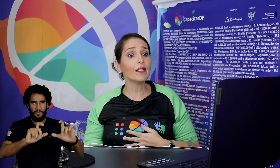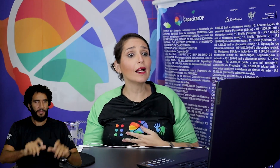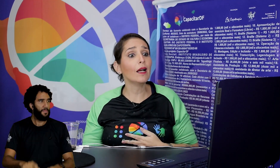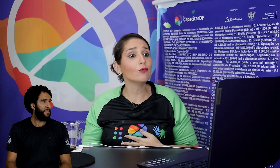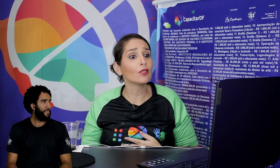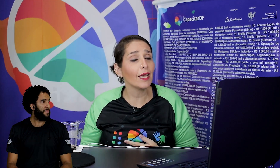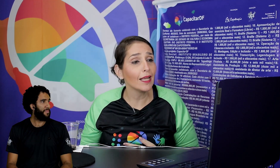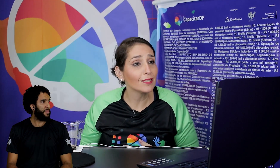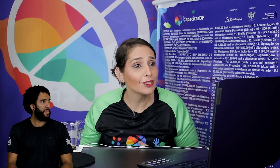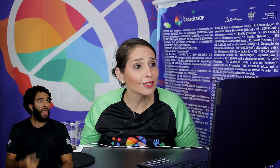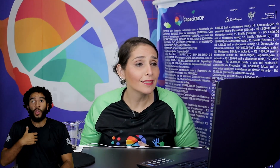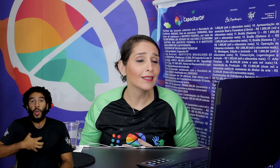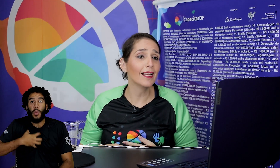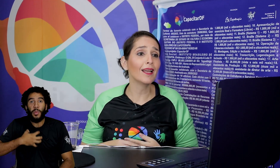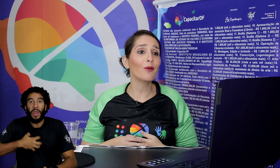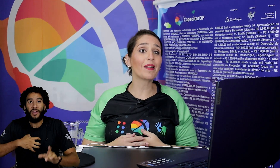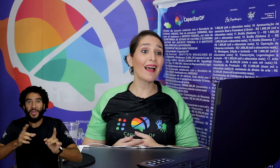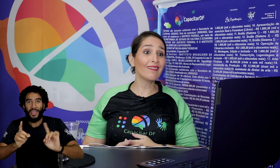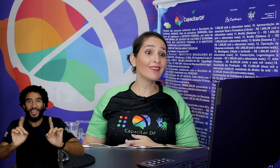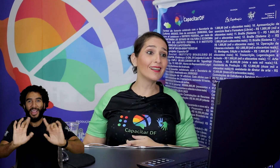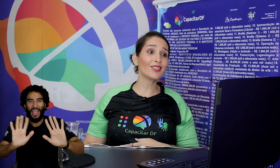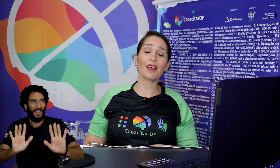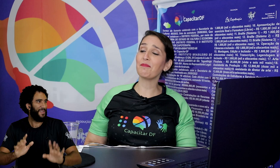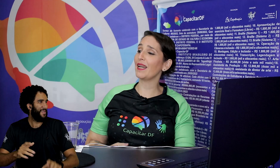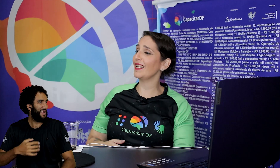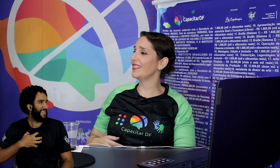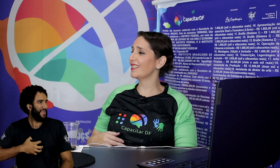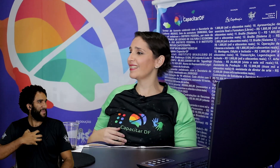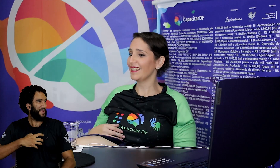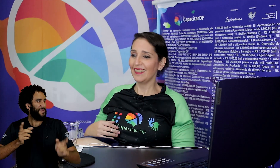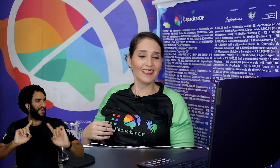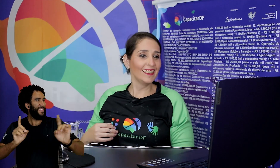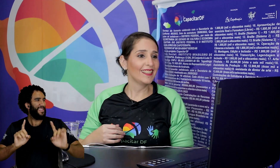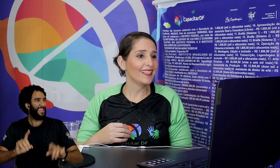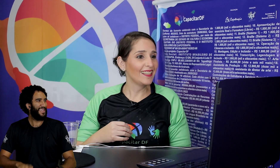brava? Não, gente! Eu brava? Jamais!